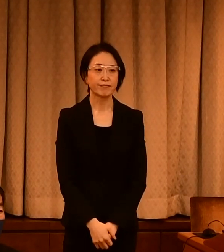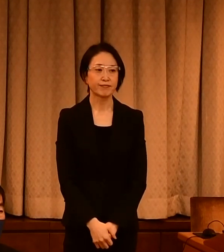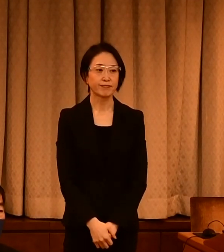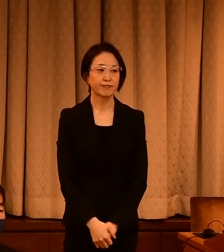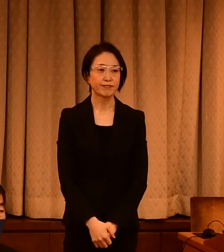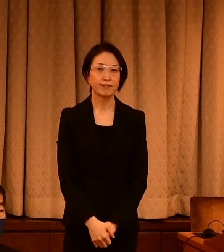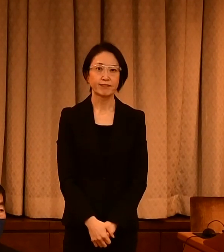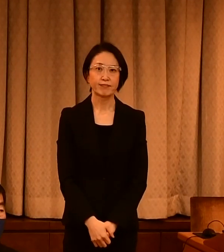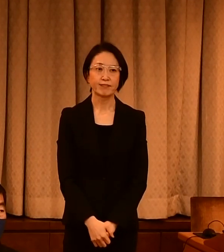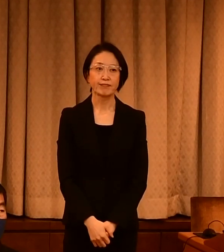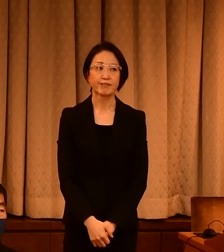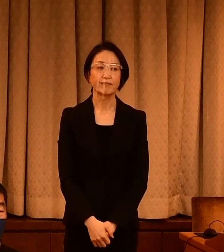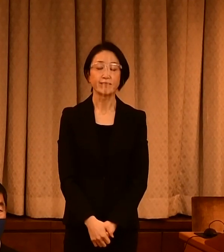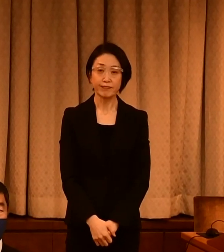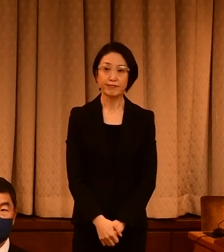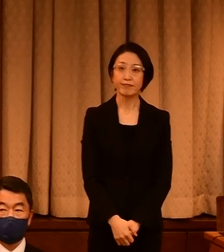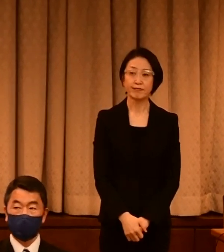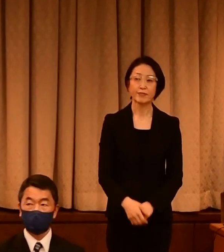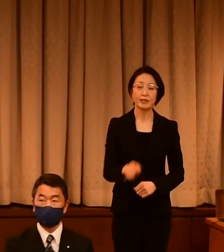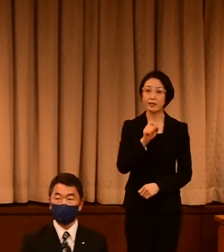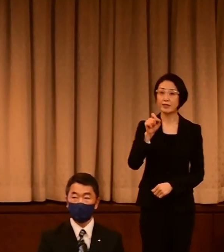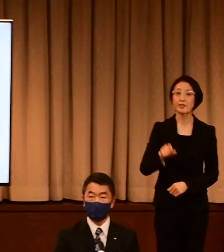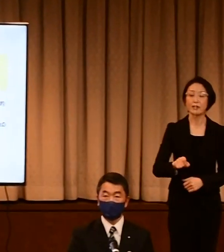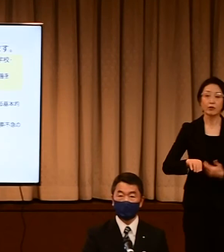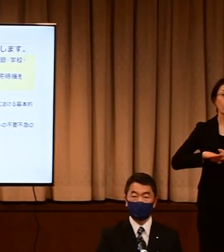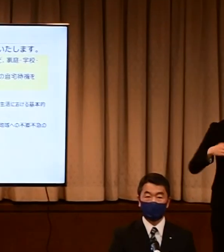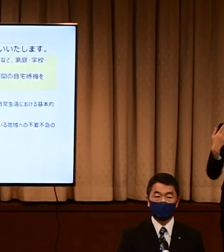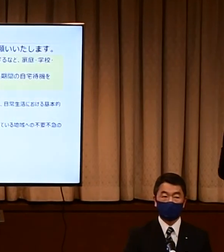はい、質問ございますでしょうか。